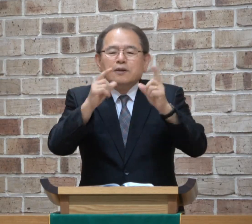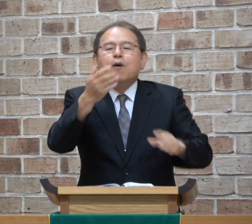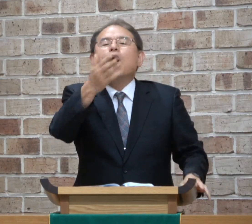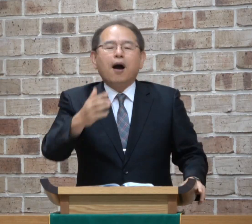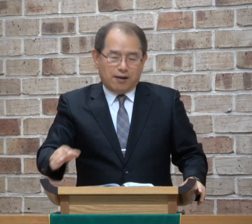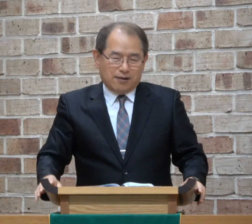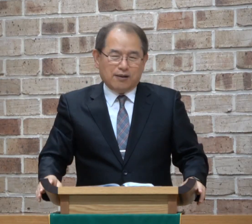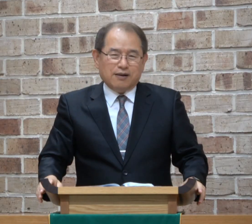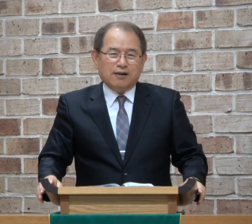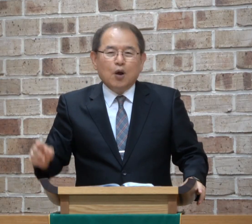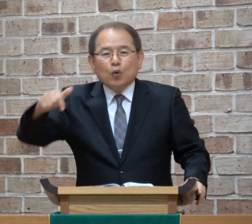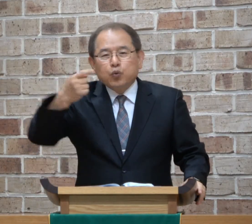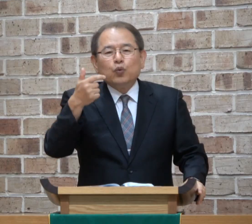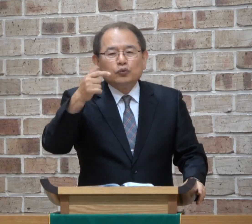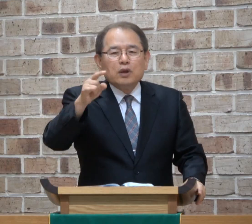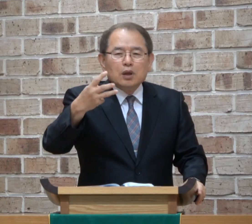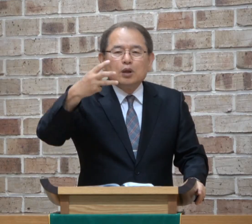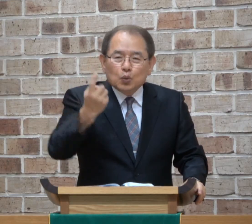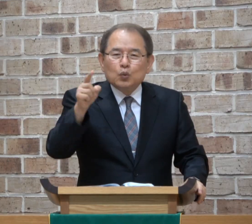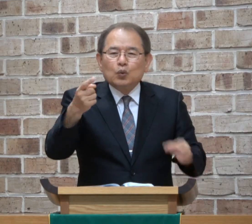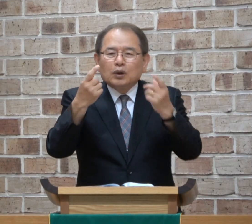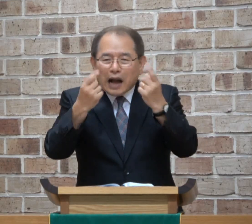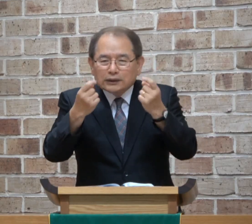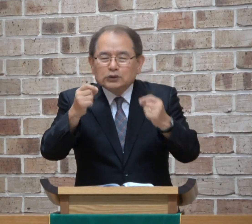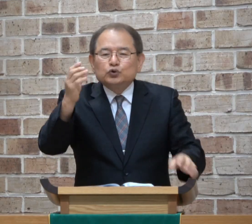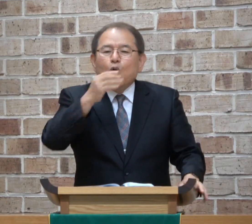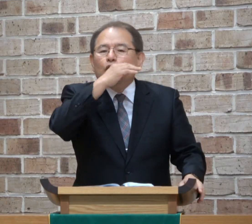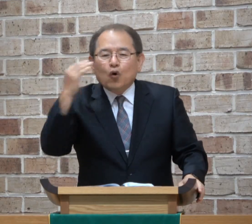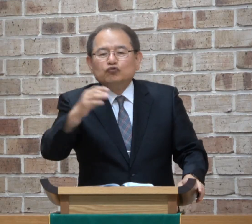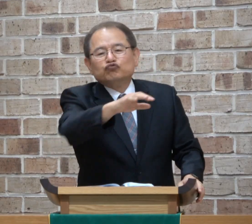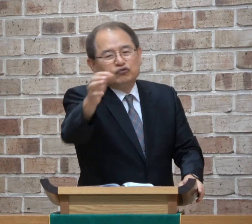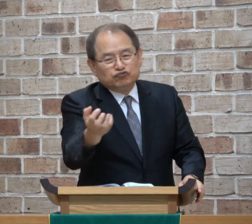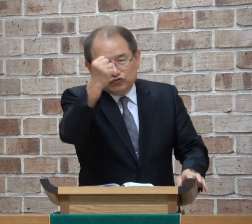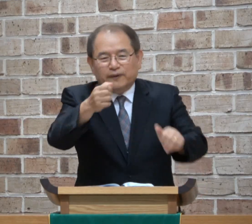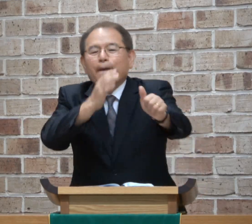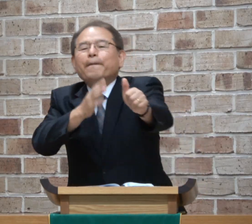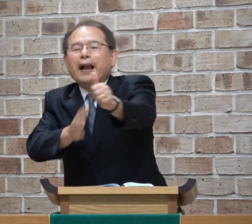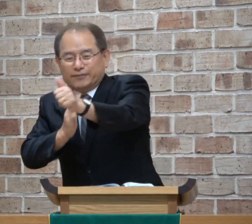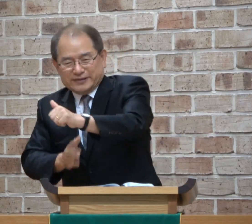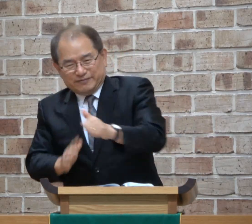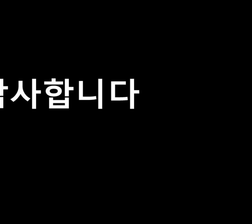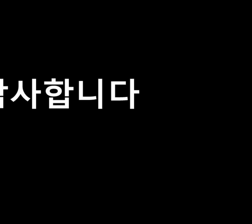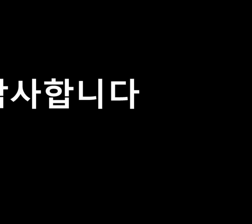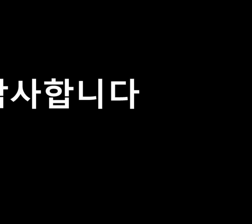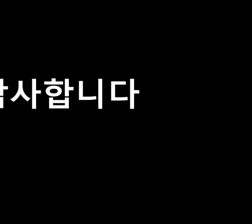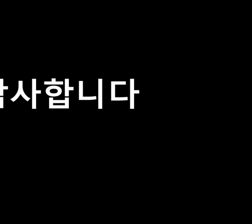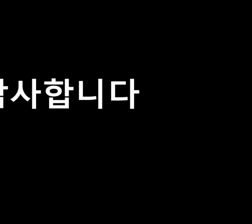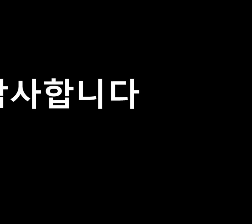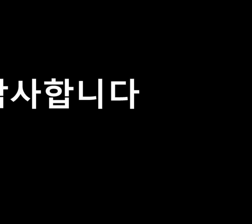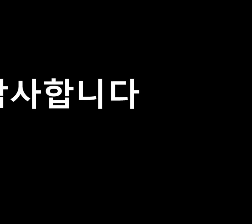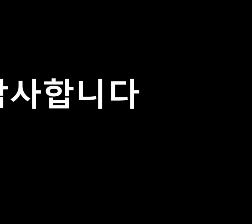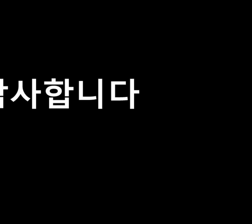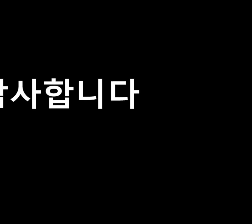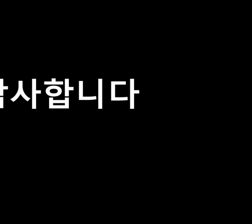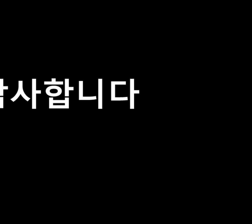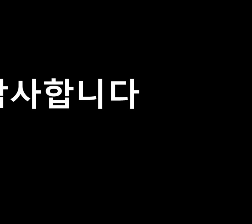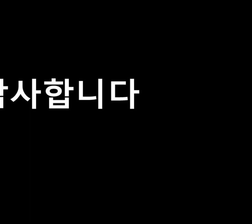여러분에게도 그 경건을 통해서 많은 은혜의 삶을 채워가는 그런 가정이 되기를 원합니다. 여러분에게도 고넬료와 같은 축복이 있기를 원합니다.